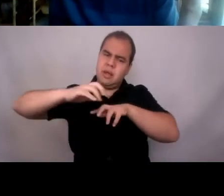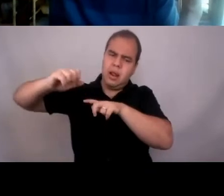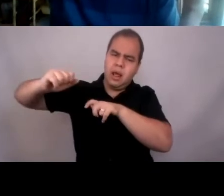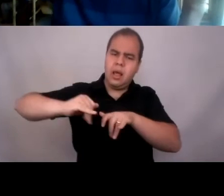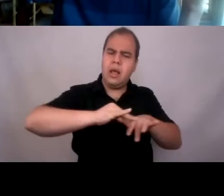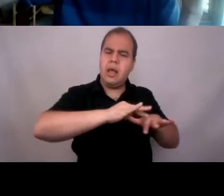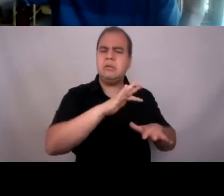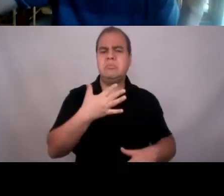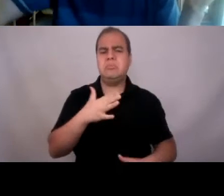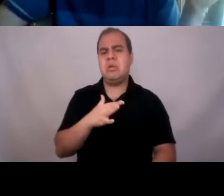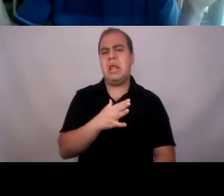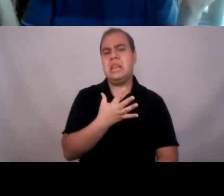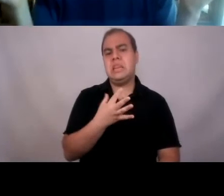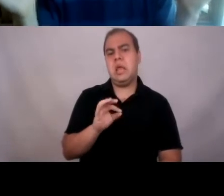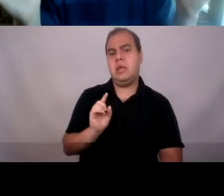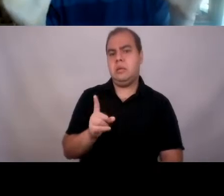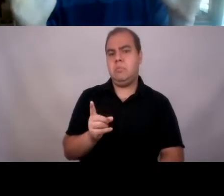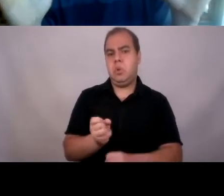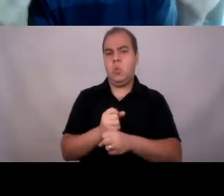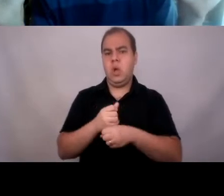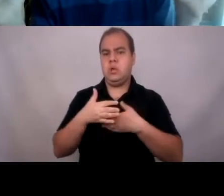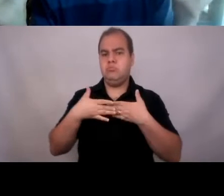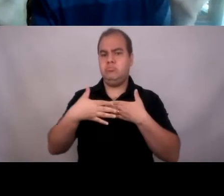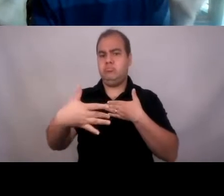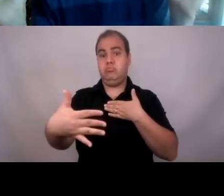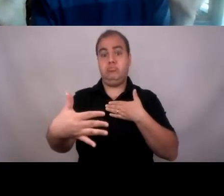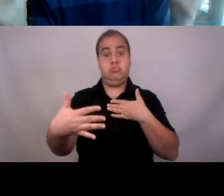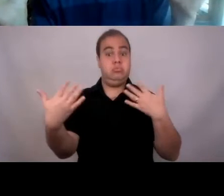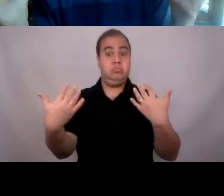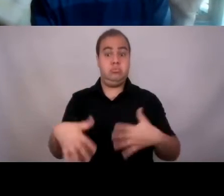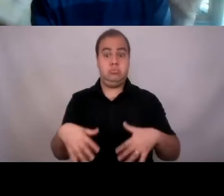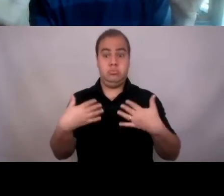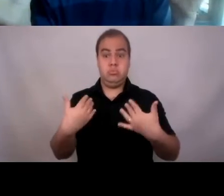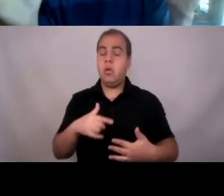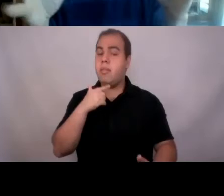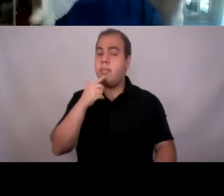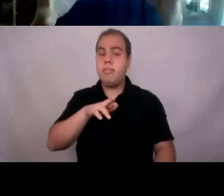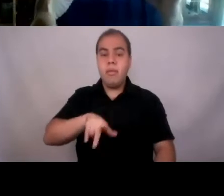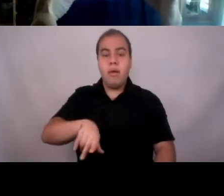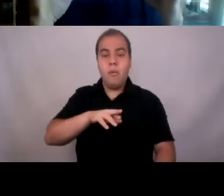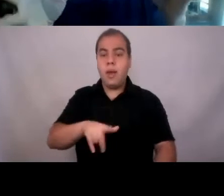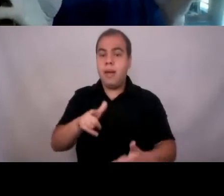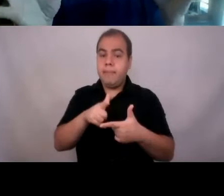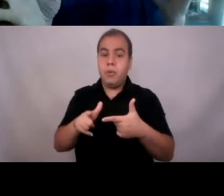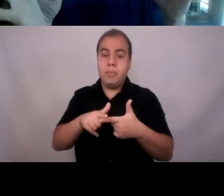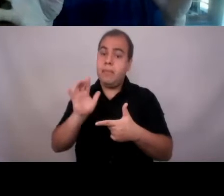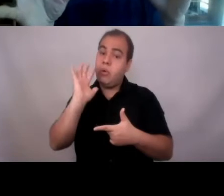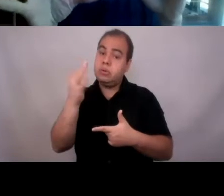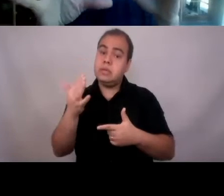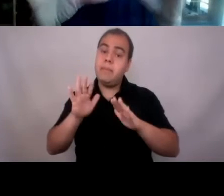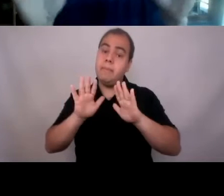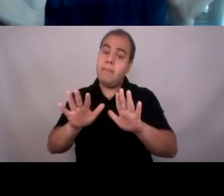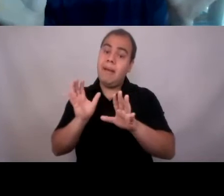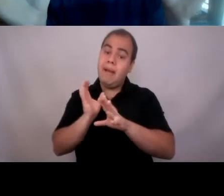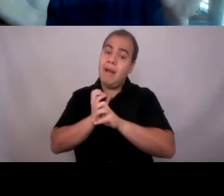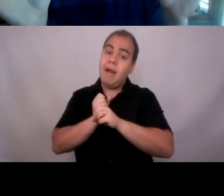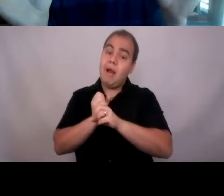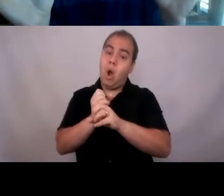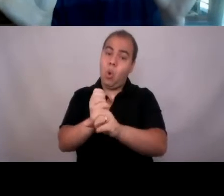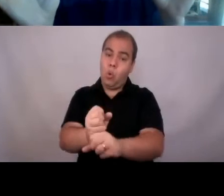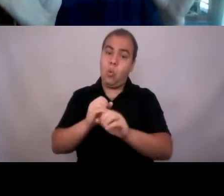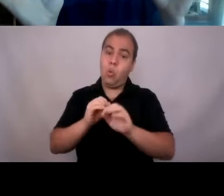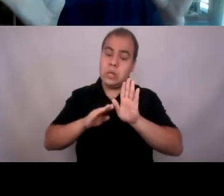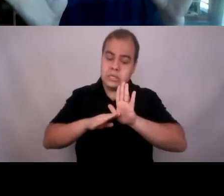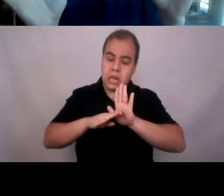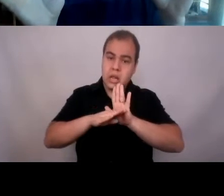dizer, historicamente, teoricamente, não é para acontecer nunca, né? Mas, de novo, são cálculos estatísticos, é só para a gente